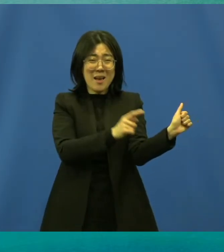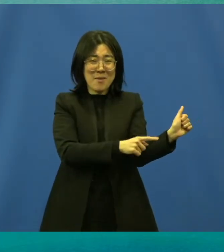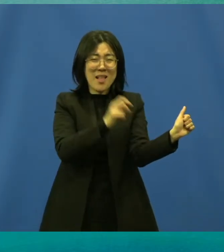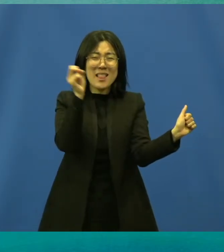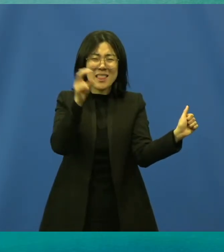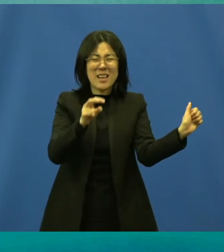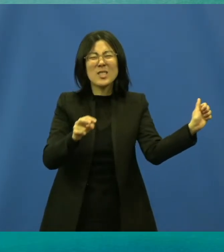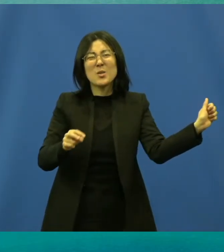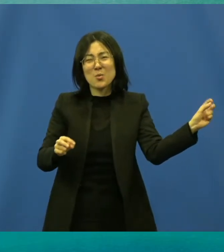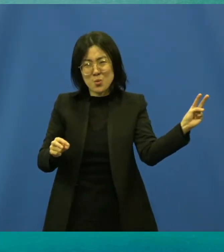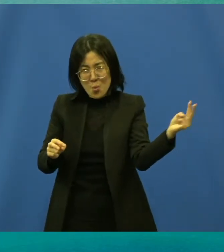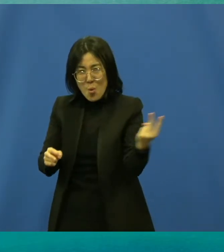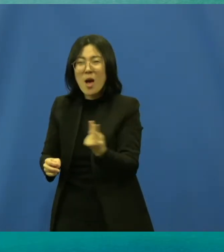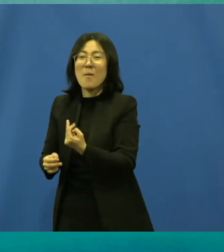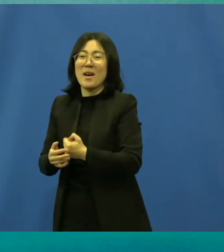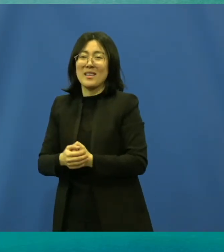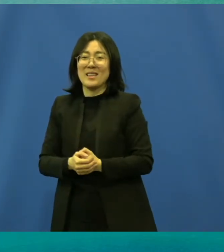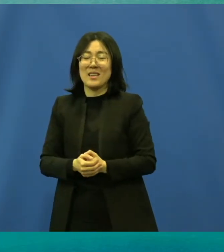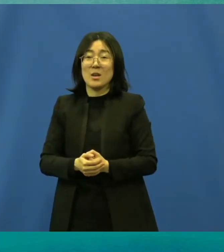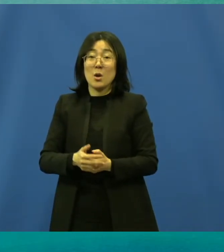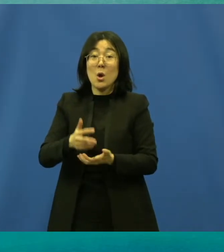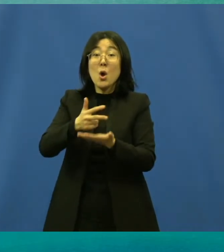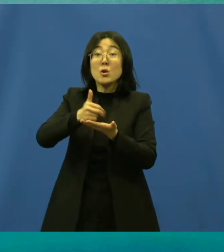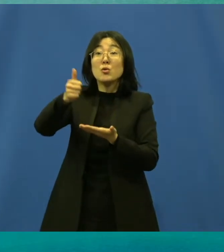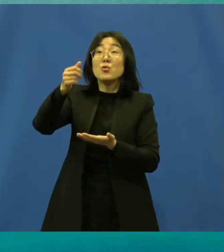하나님의 자비와 긍휼을 구하겠다는 것입니다.